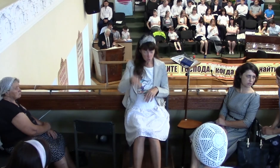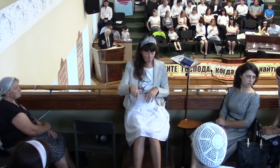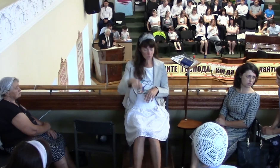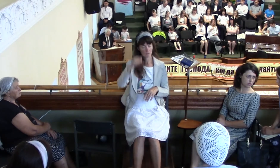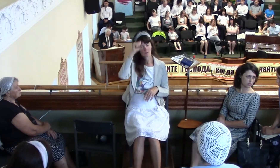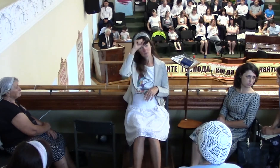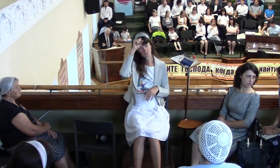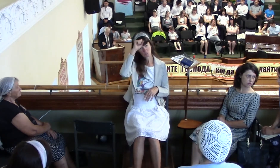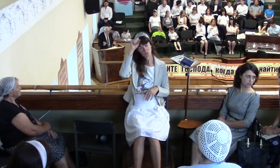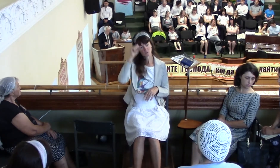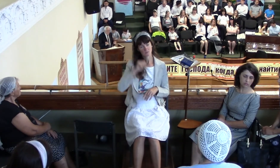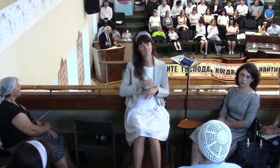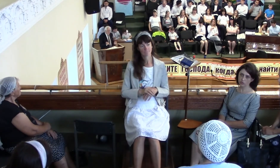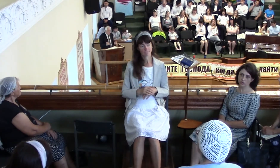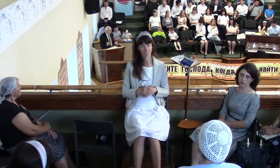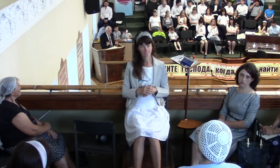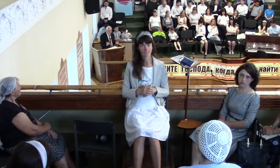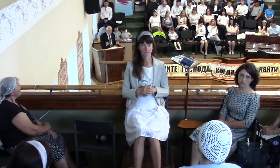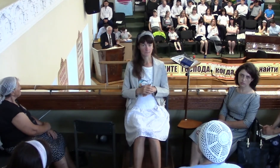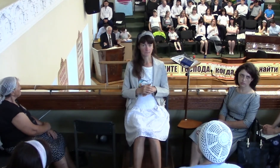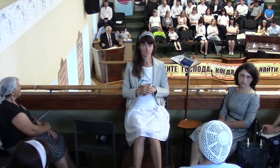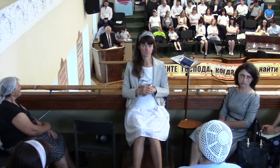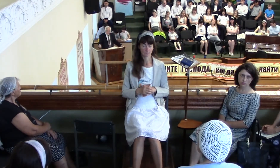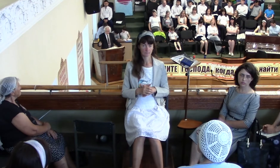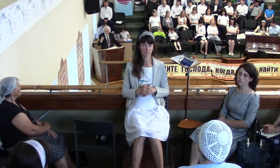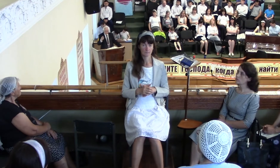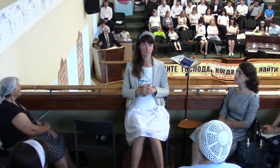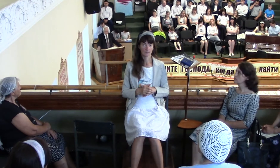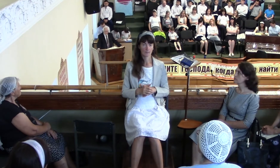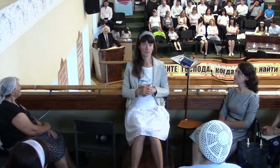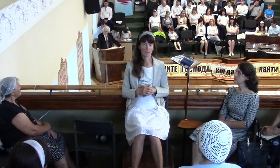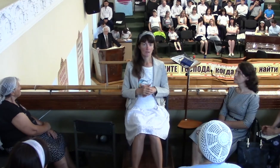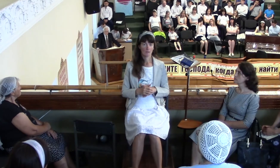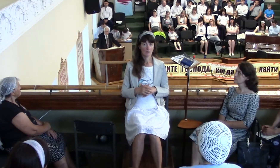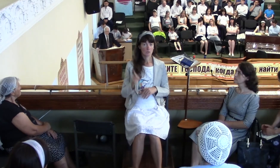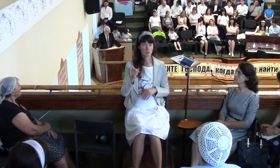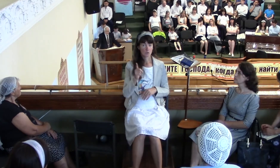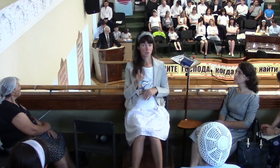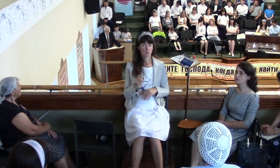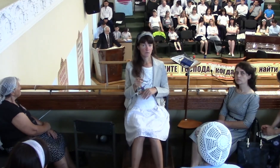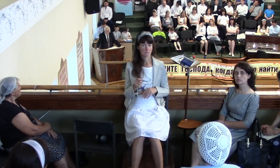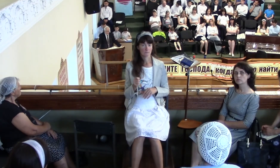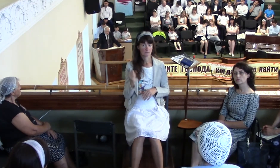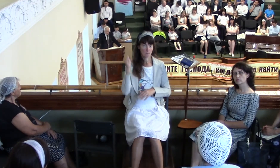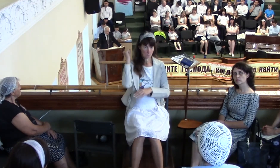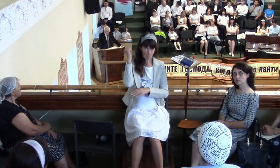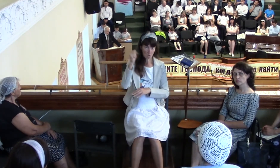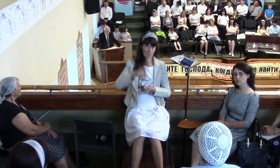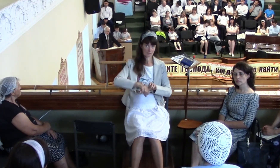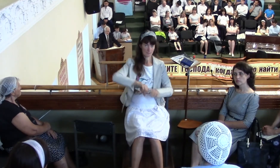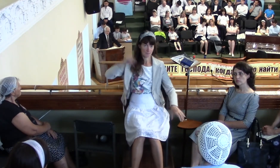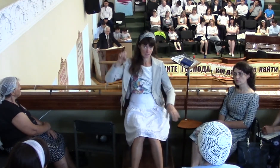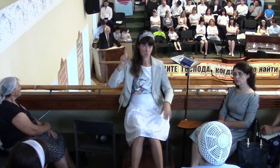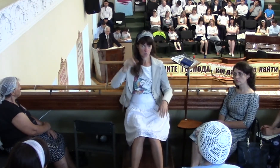Притчи 25, 18 стих написано, что молот и меч, и острая стрела